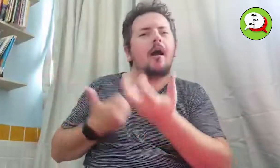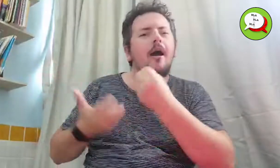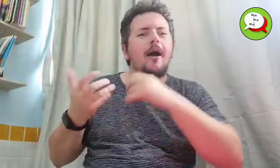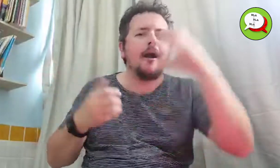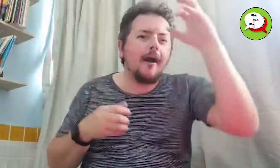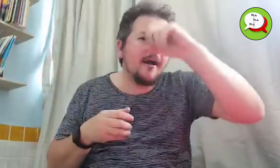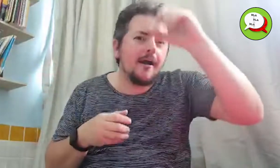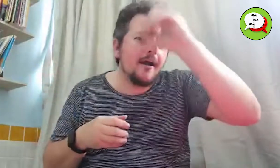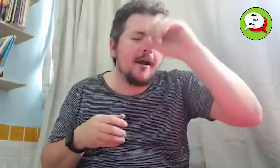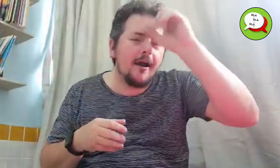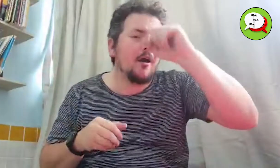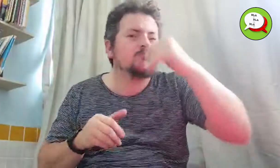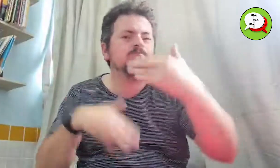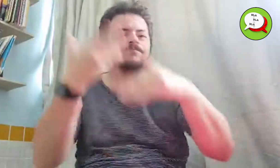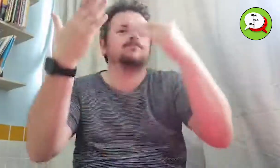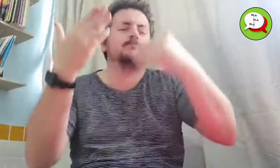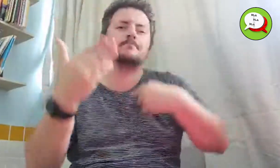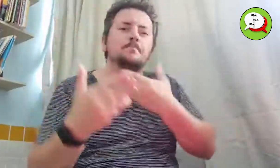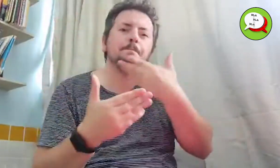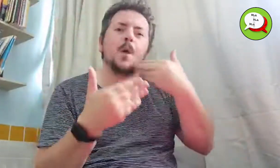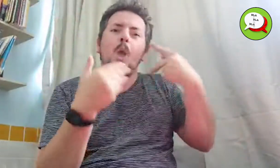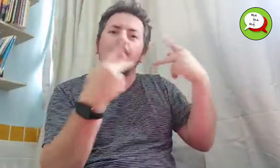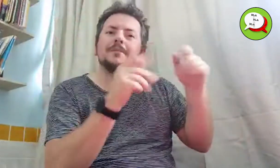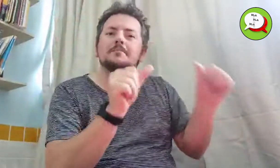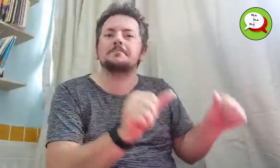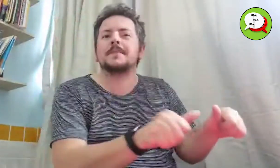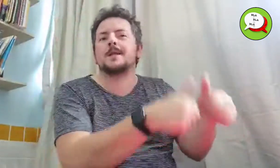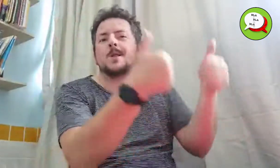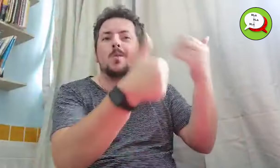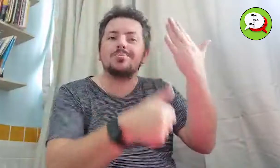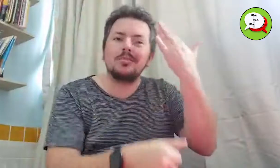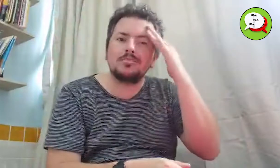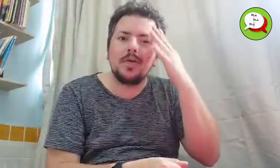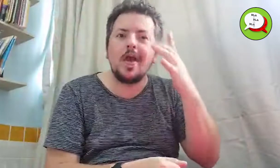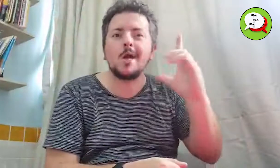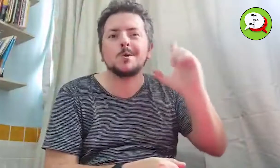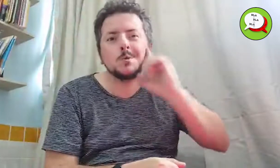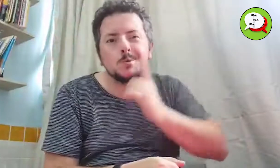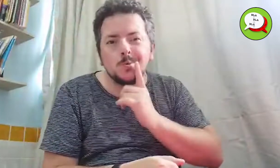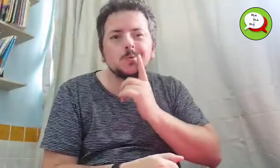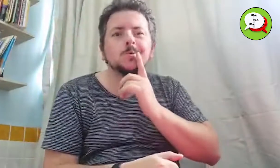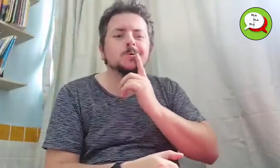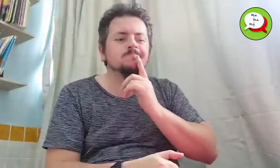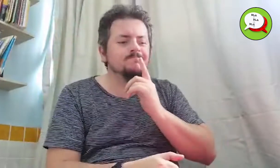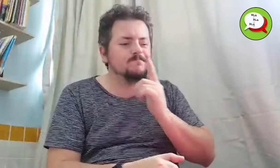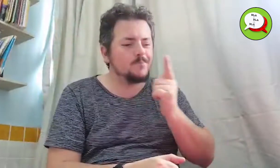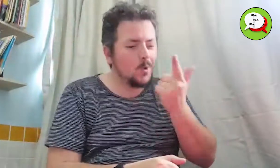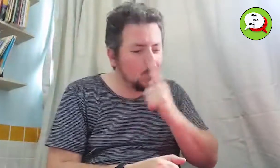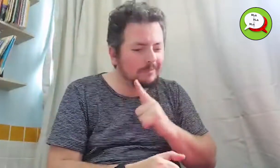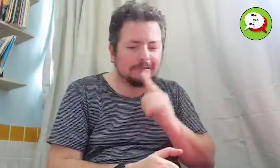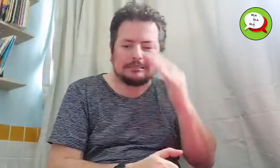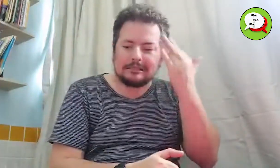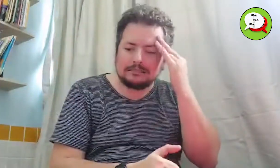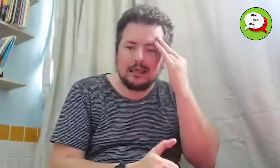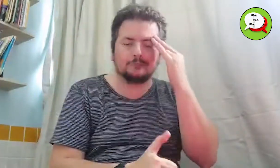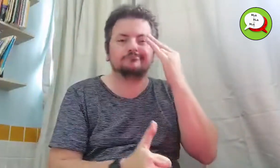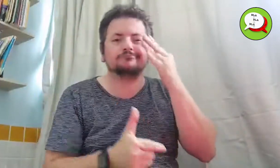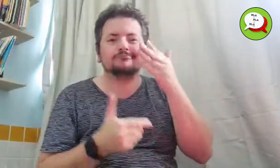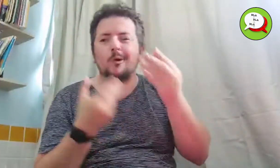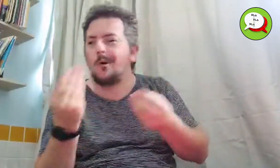veja com que ele pode ter uma autoestima elevada, com que ele possa ser melhor, com que ele entenda que ele é um surdo empoderado, com que ele